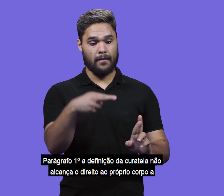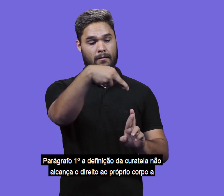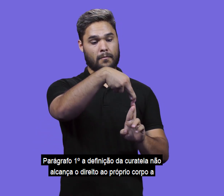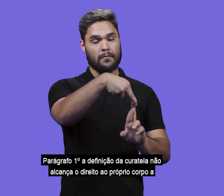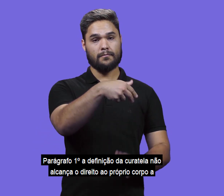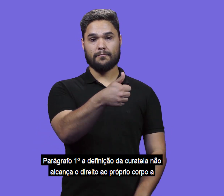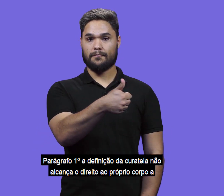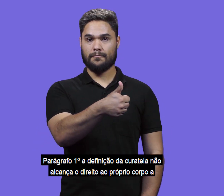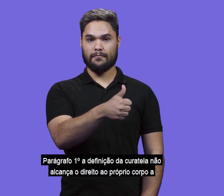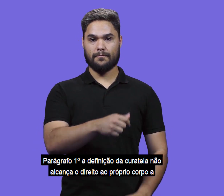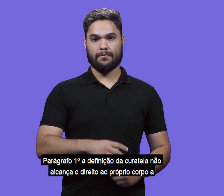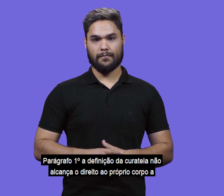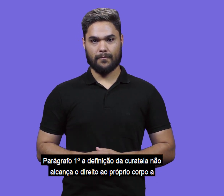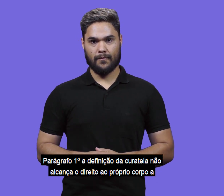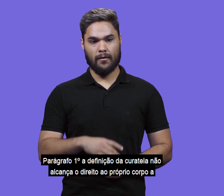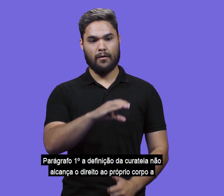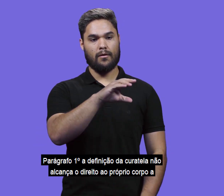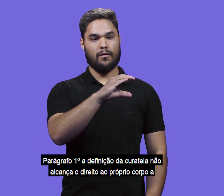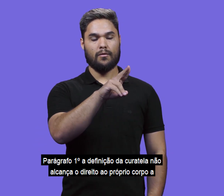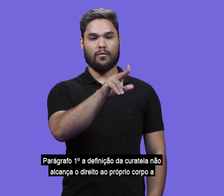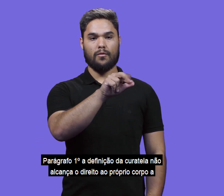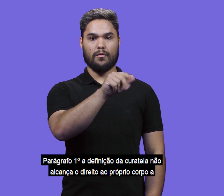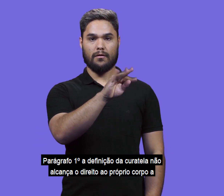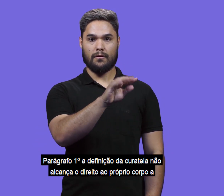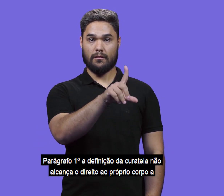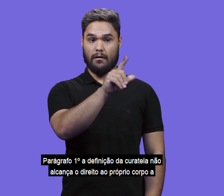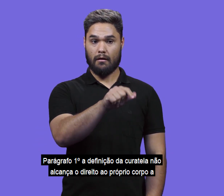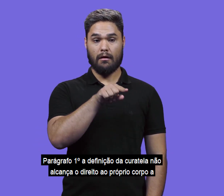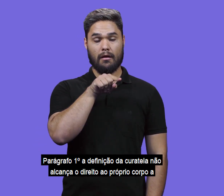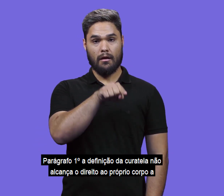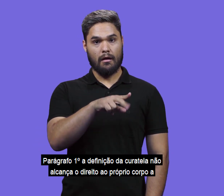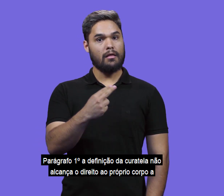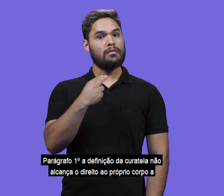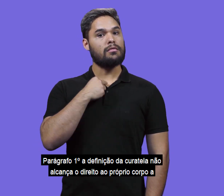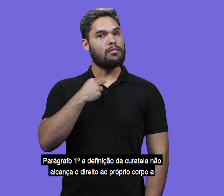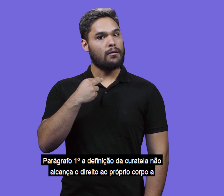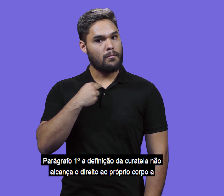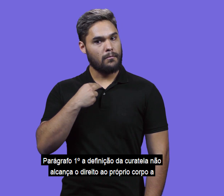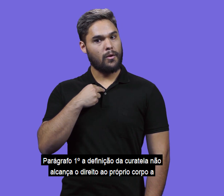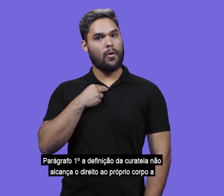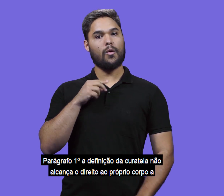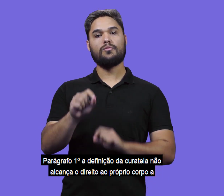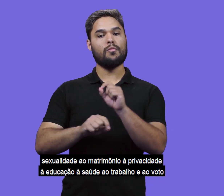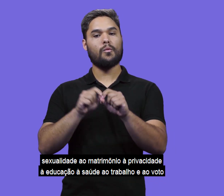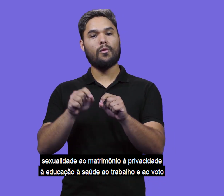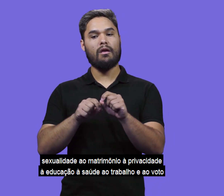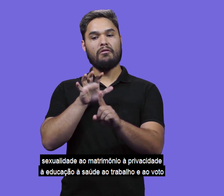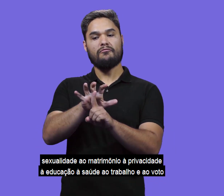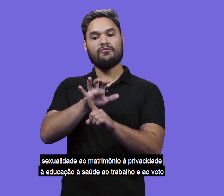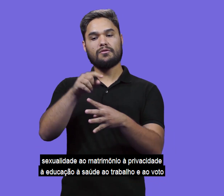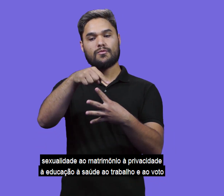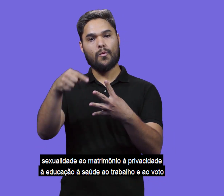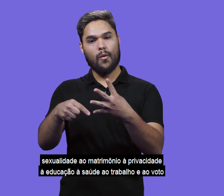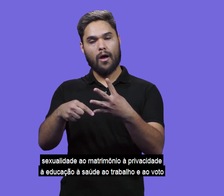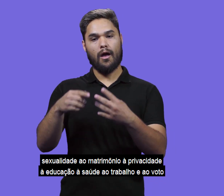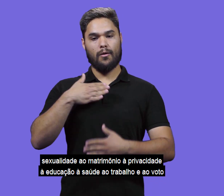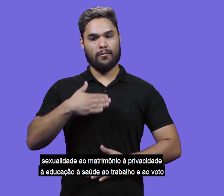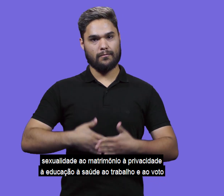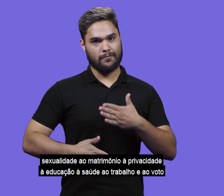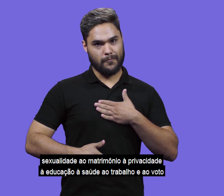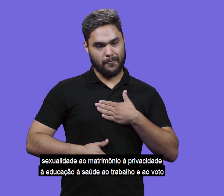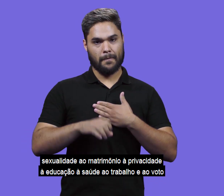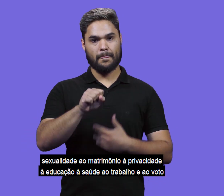Parágrafo 1º. A definição da curatela não alcança o direito ao próprio corpo, à sexualidade,